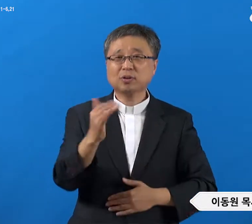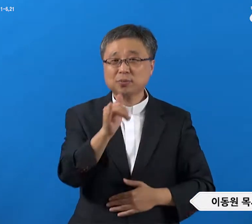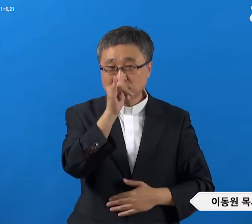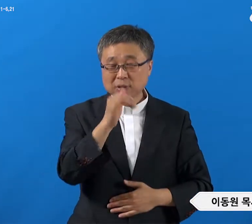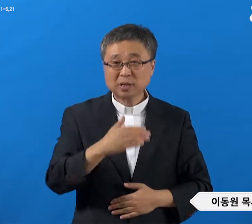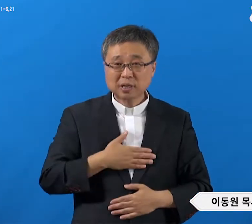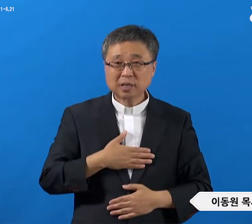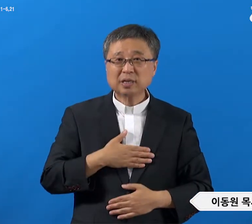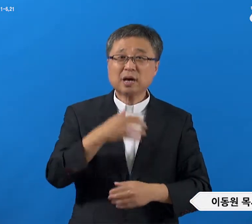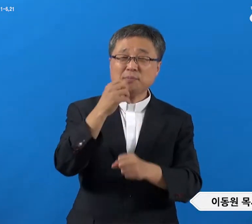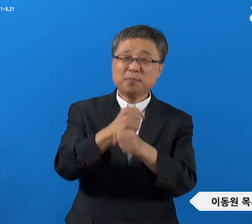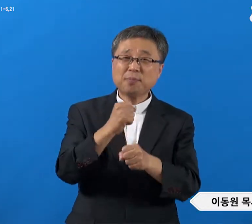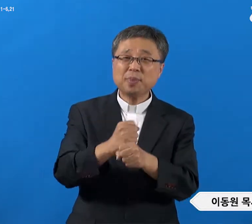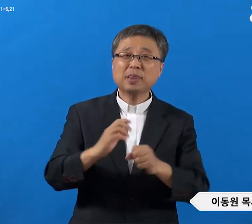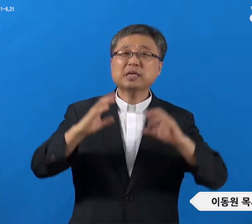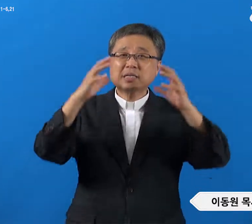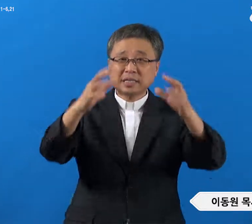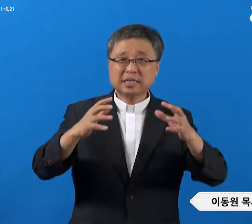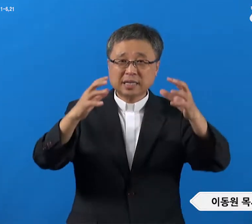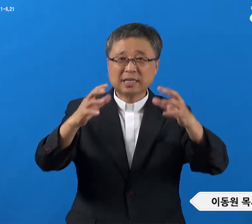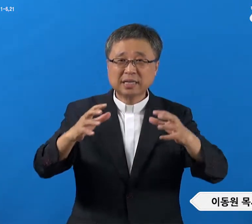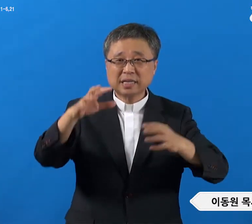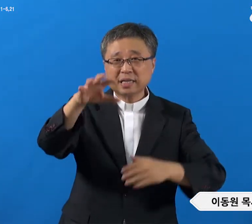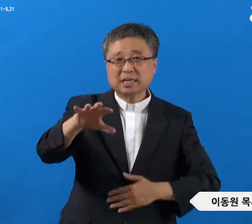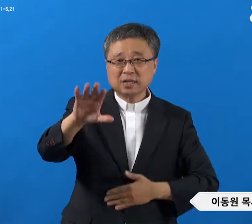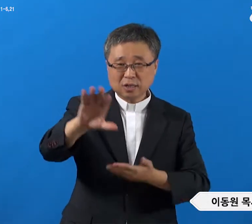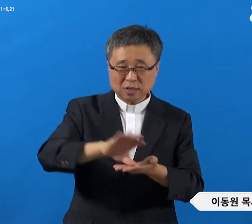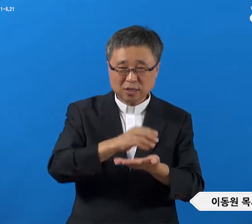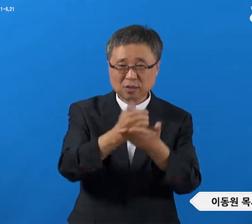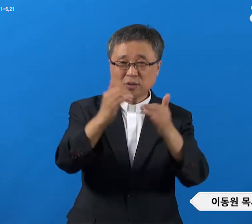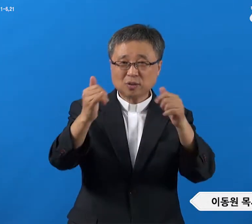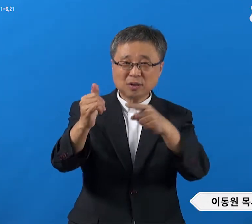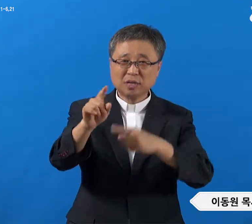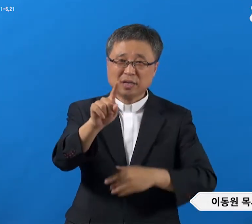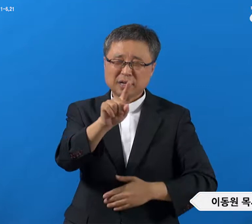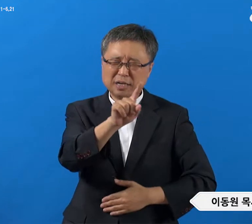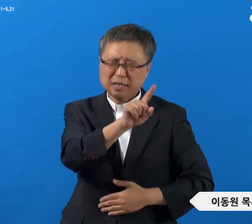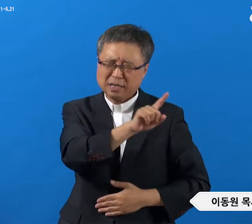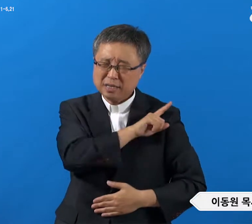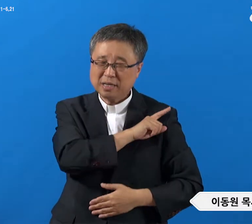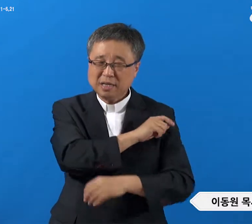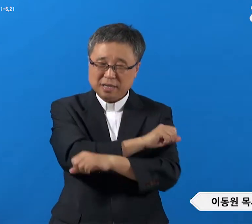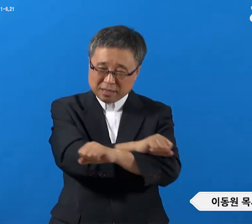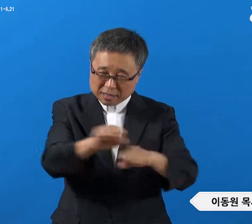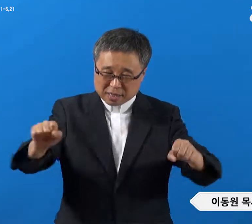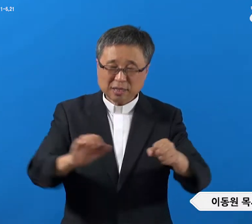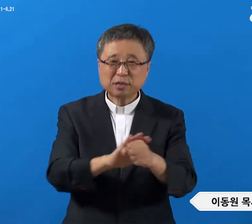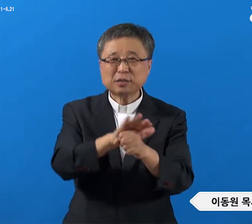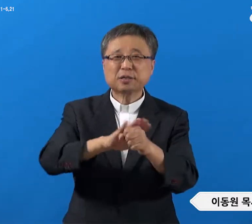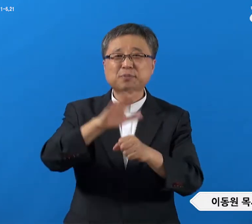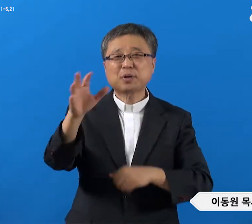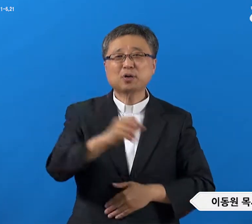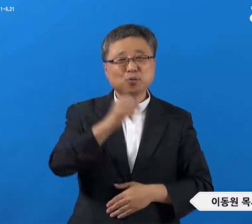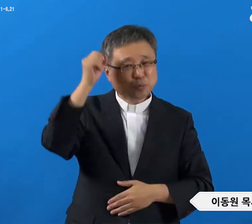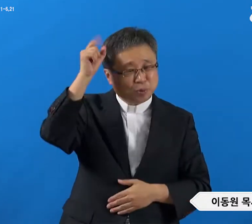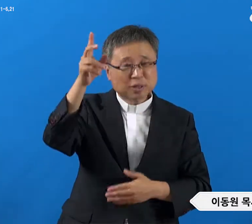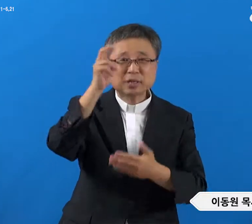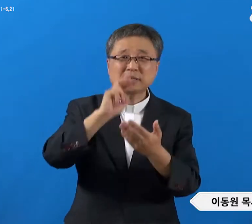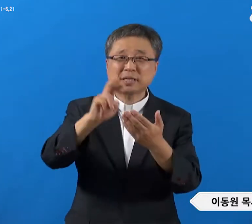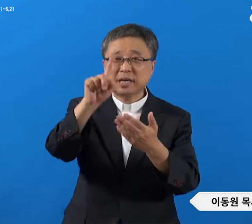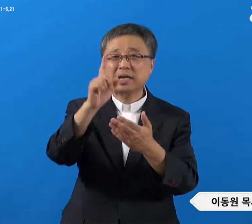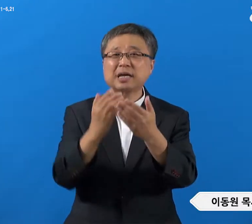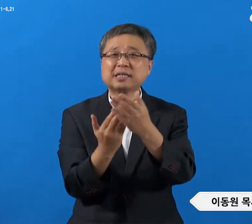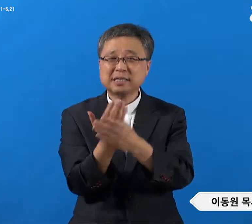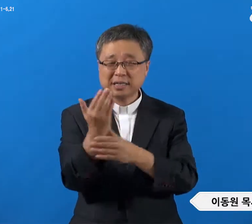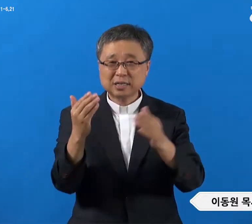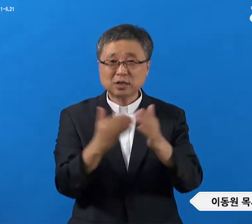그가 작사한 전 세계에서 전 세계 크리스찬들에게 가장 널리 사랑받는 위대한 찬양 하나가 태어나는